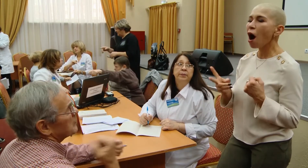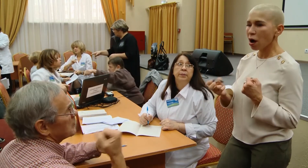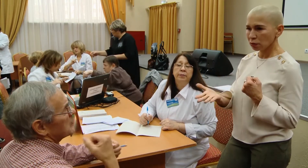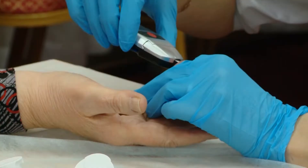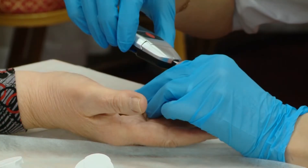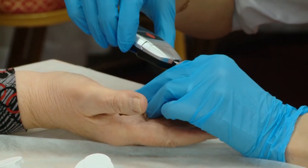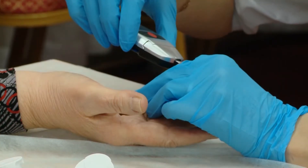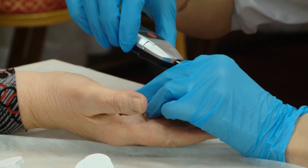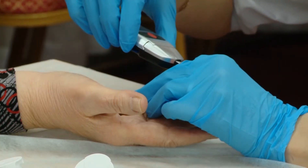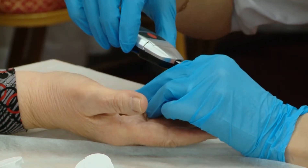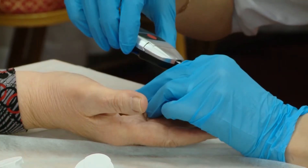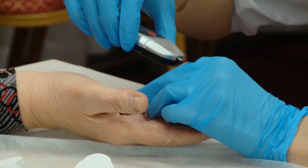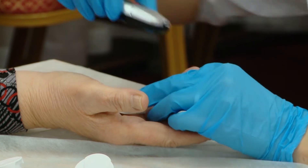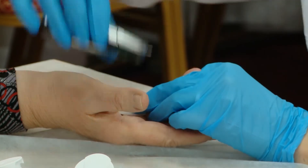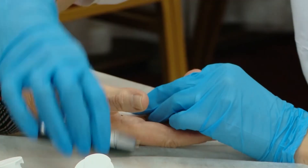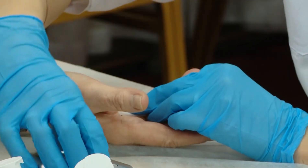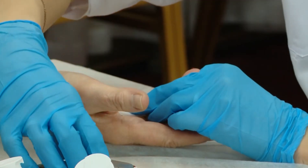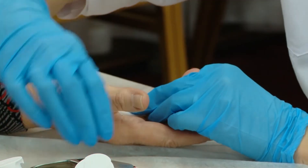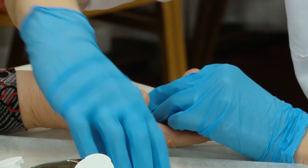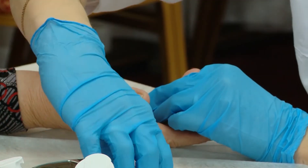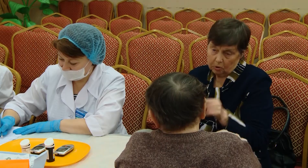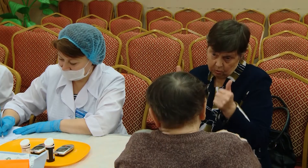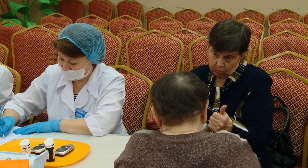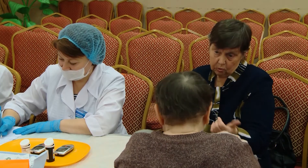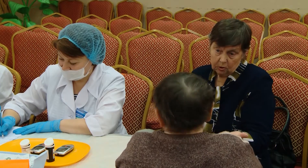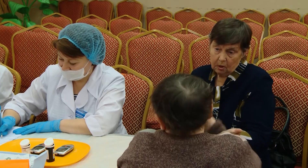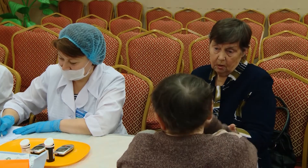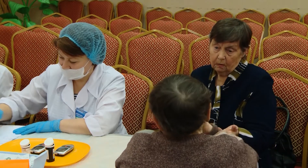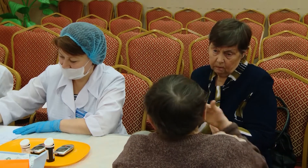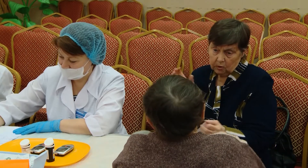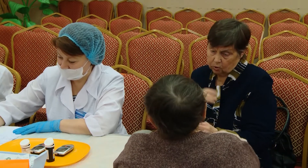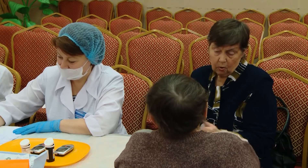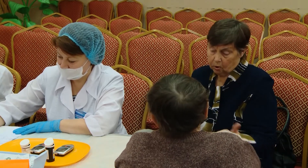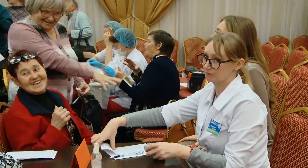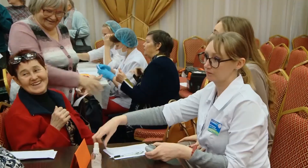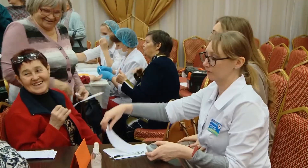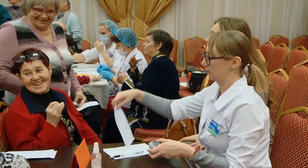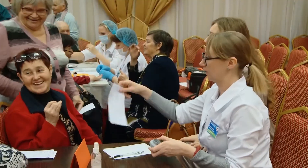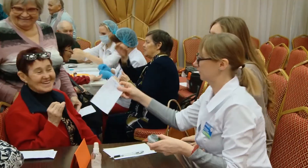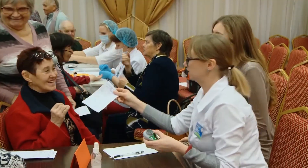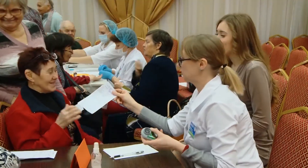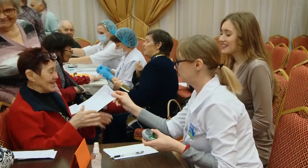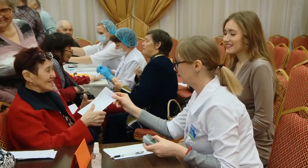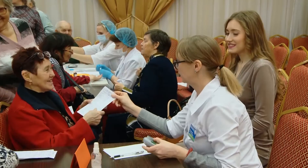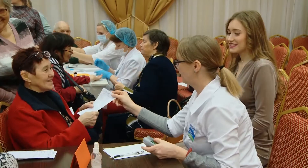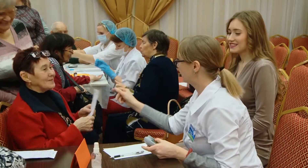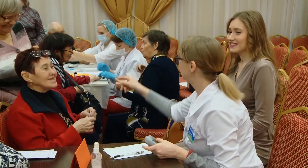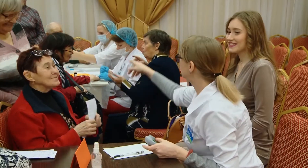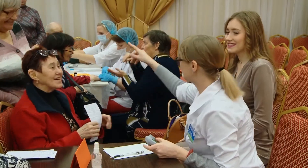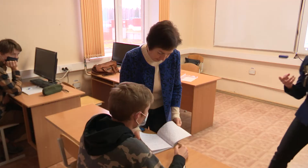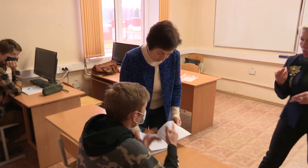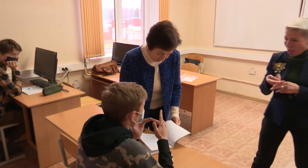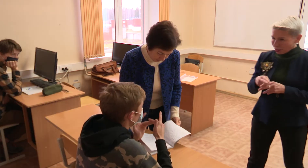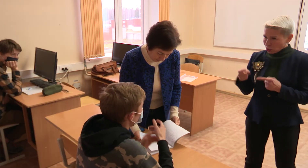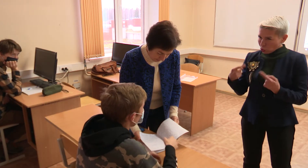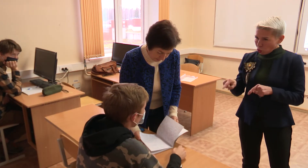нужно в больницу, в банк, юристу, а сурдопереводчиков на всю республику 13 человек. То есть 1 на 1,5 сотни